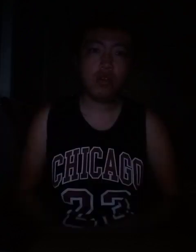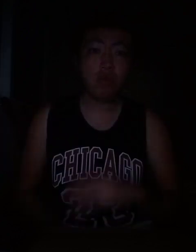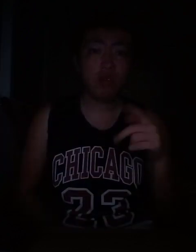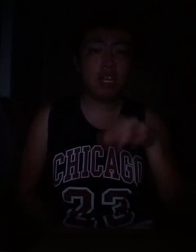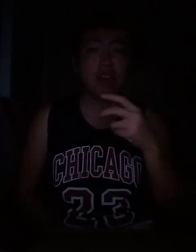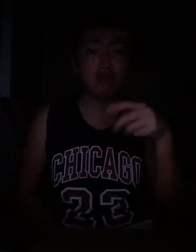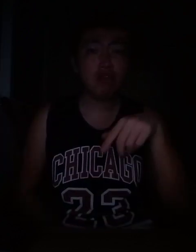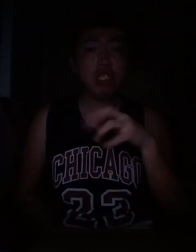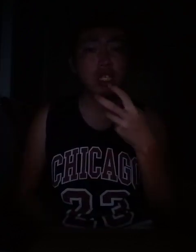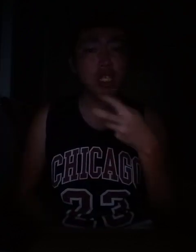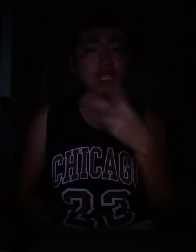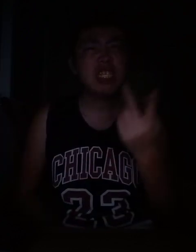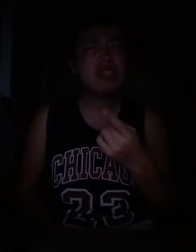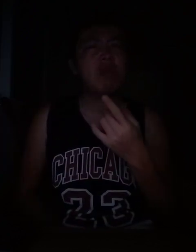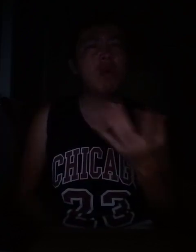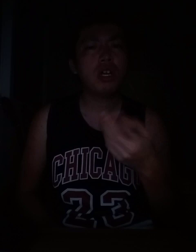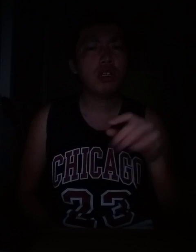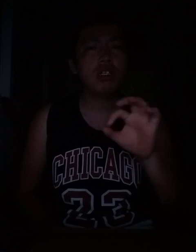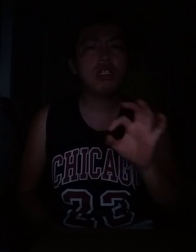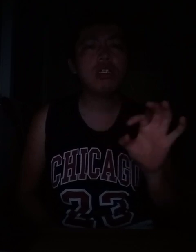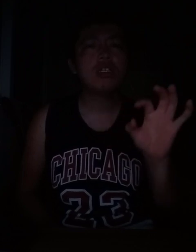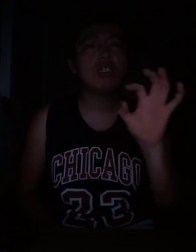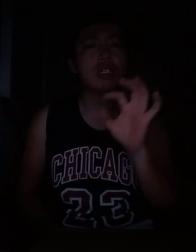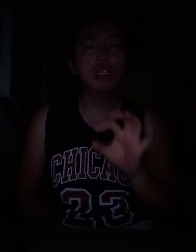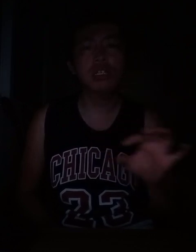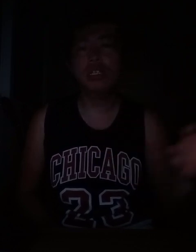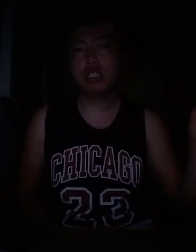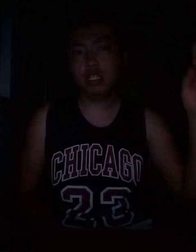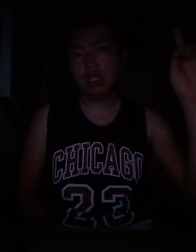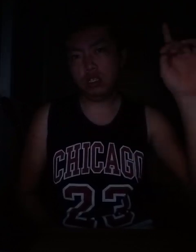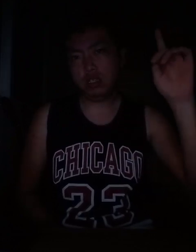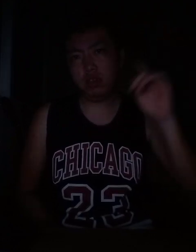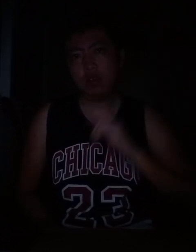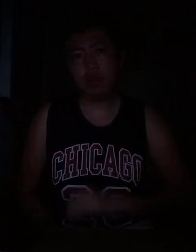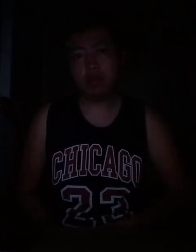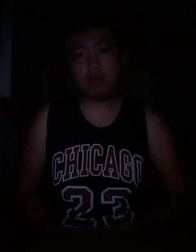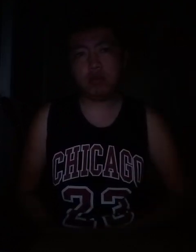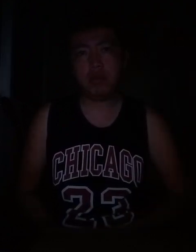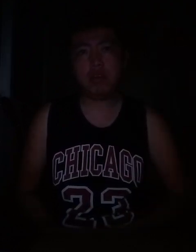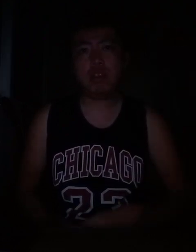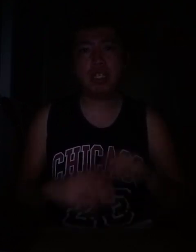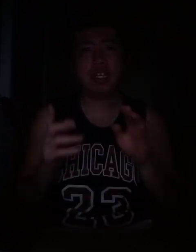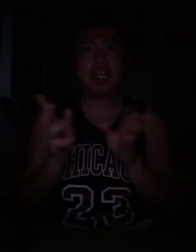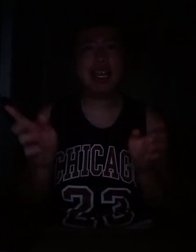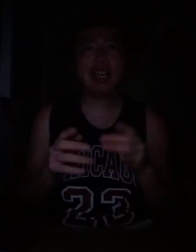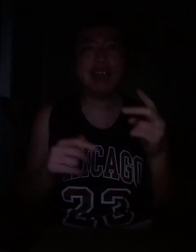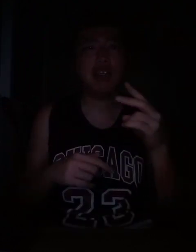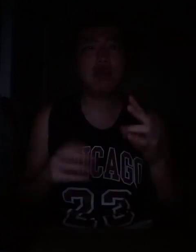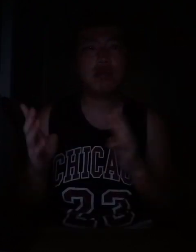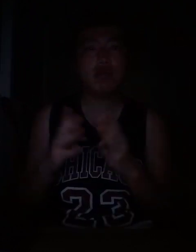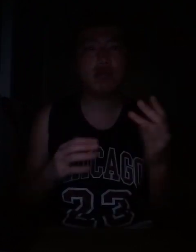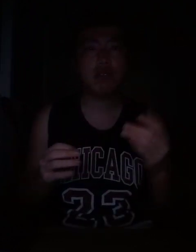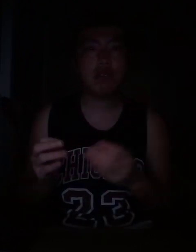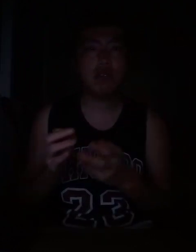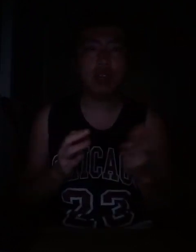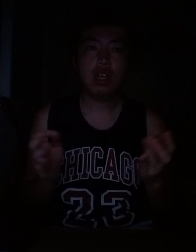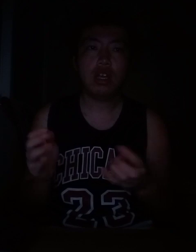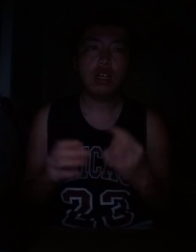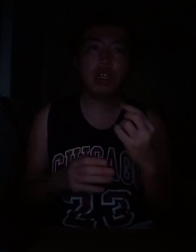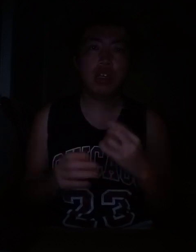카눈이 시속 15km의 느린 속도로 이동한다는 점입니다. 카눈은 245명의 인명피해와 5조 넘는 재산